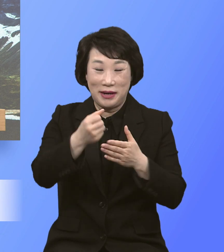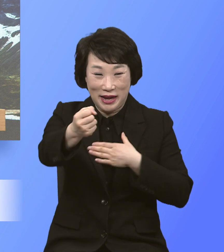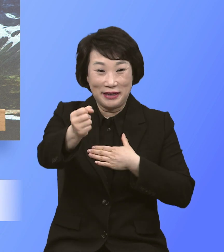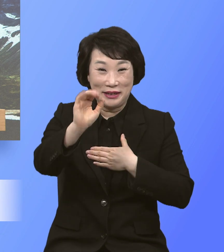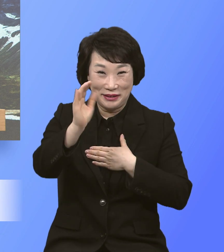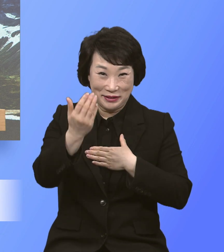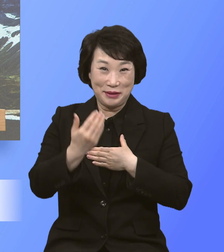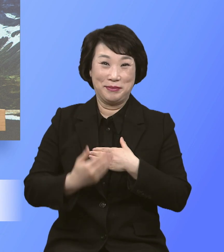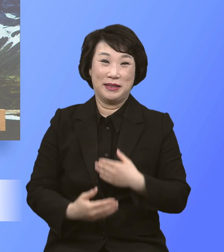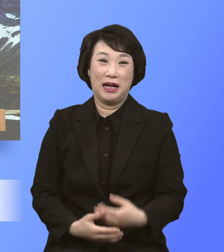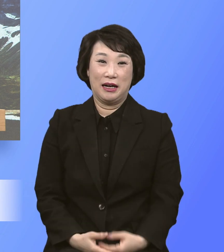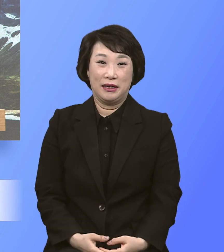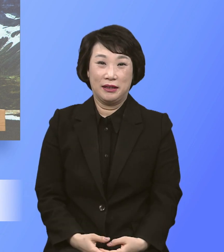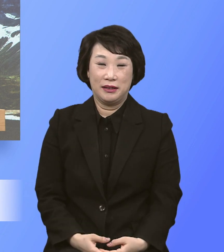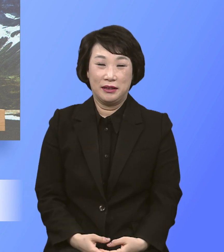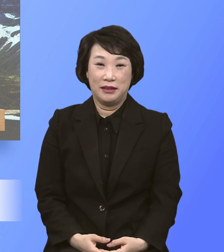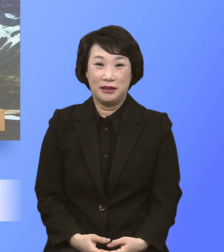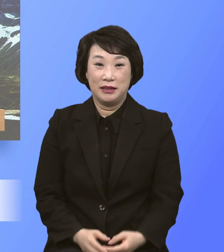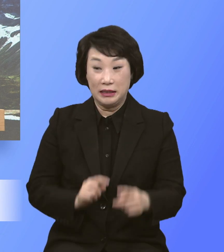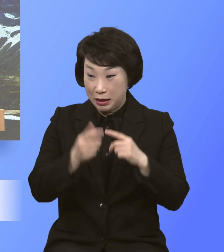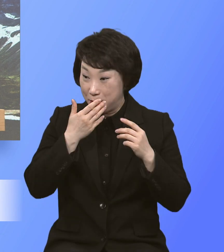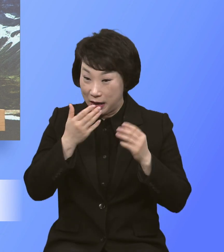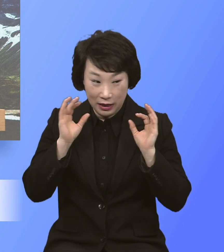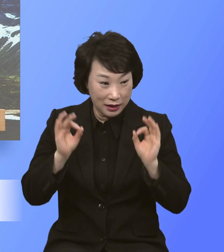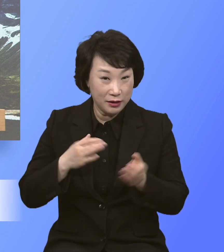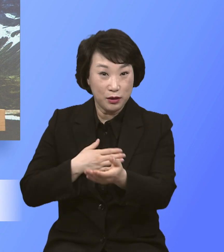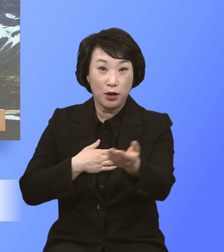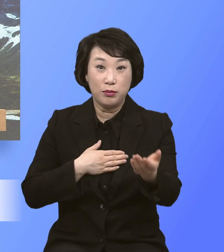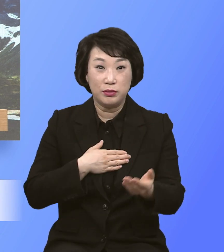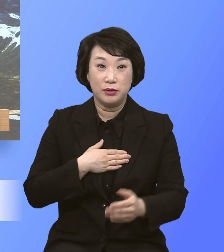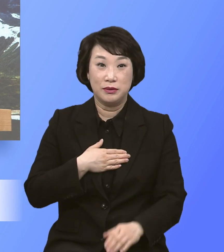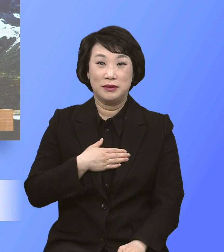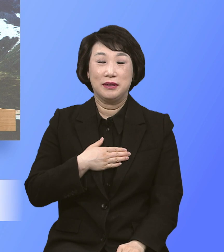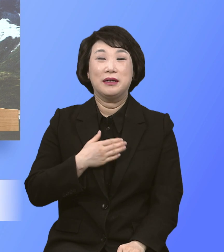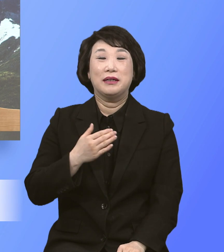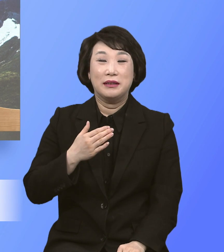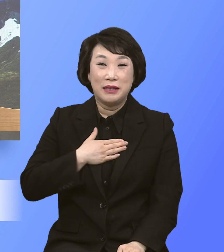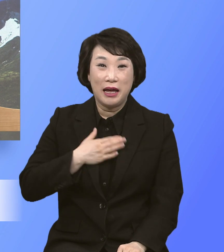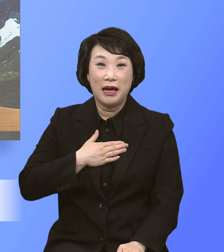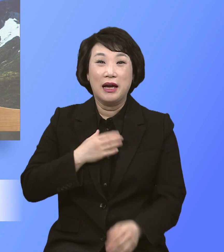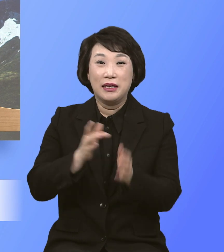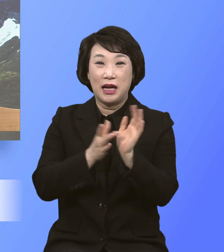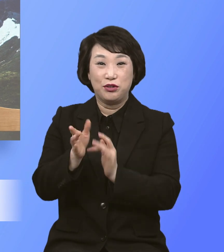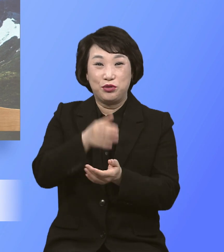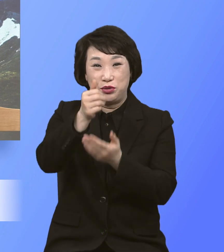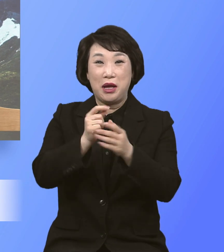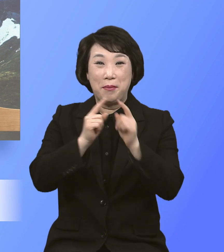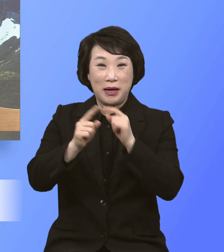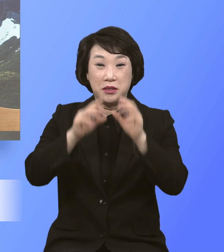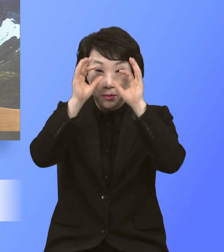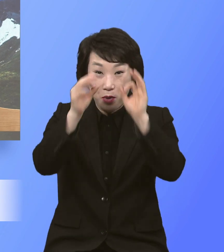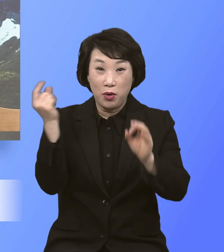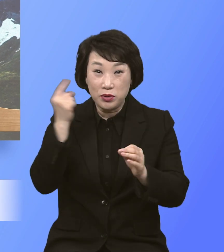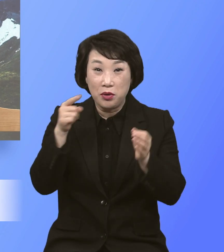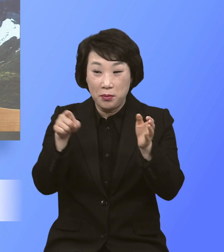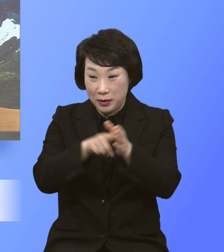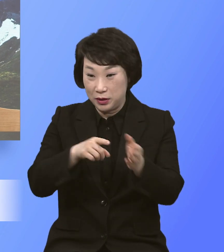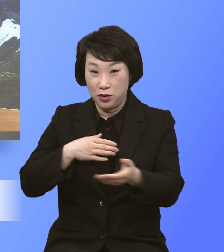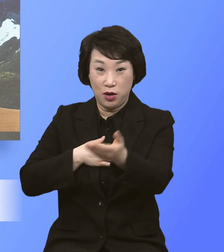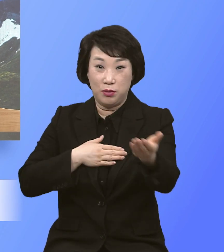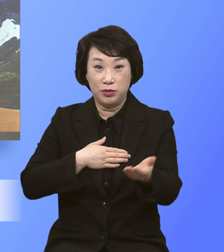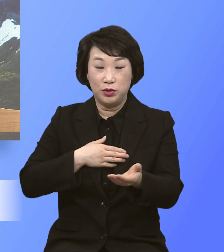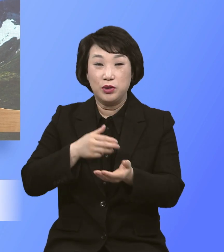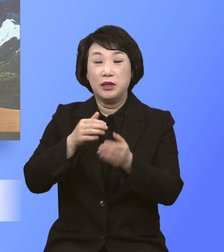될 것입니다. 이해됩니까? 예수 그리스도의 말씀을 듣고 믿는 자는